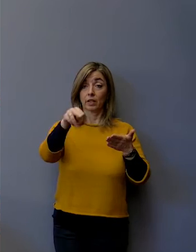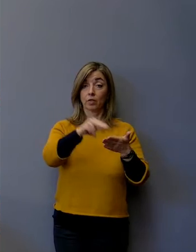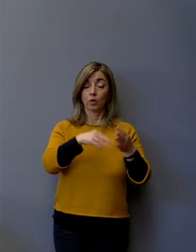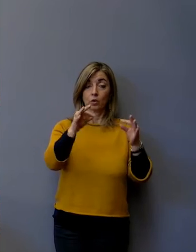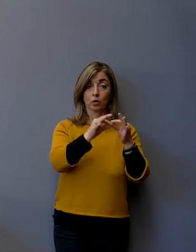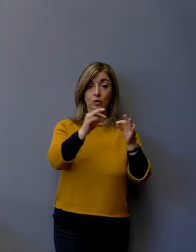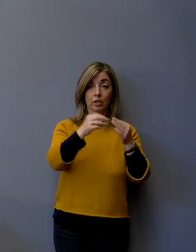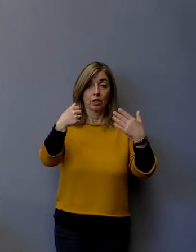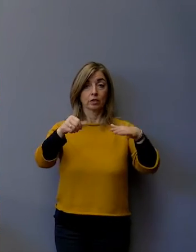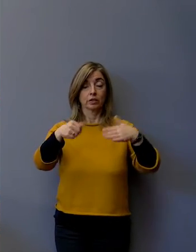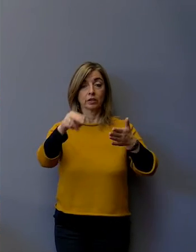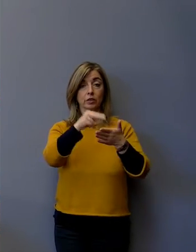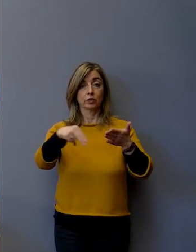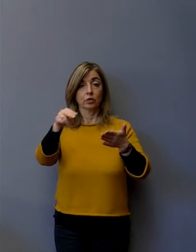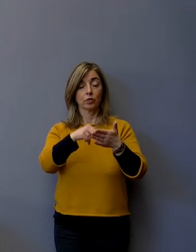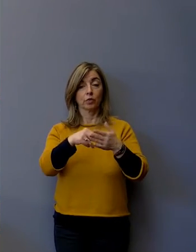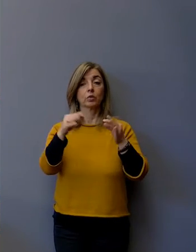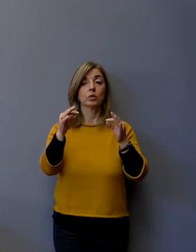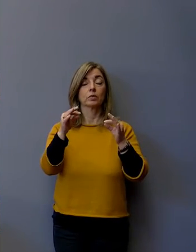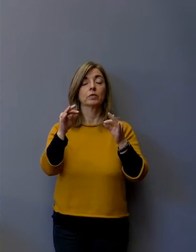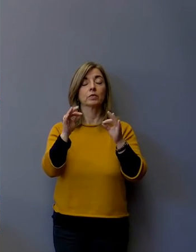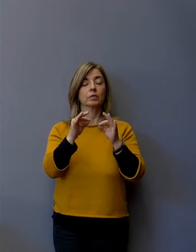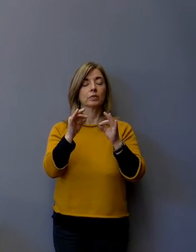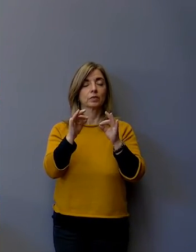il consiglio comunale respinge